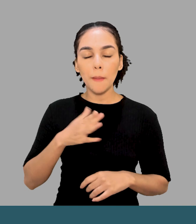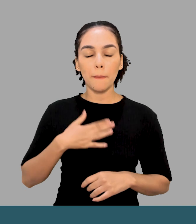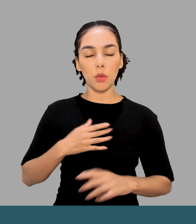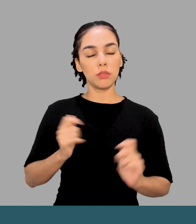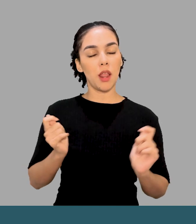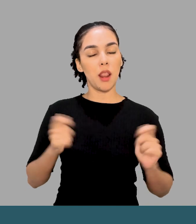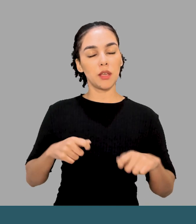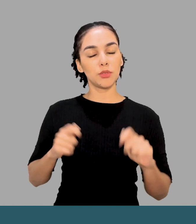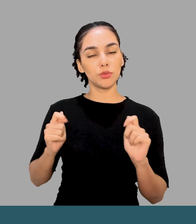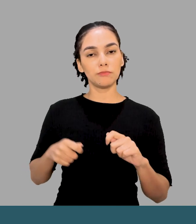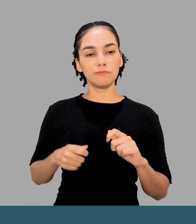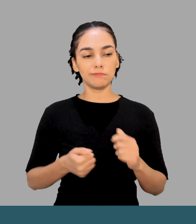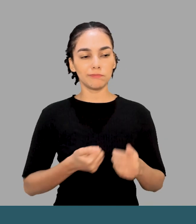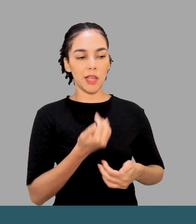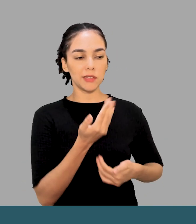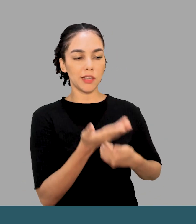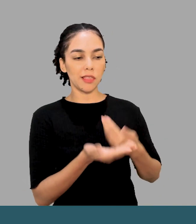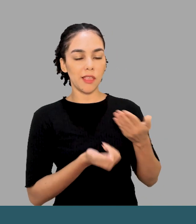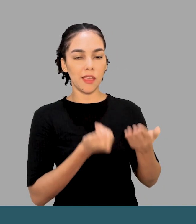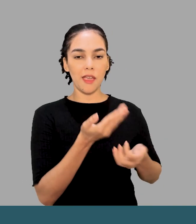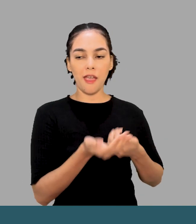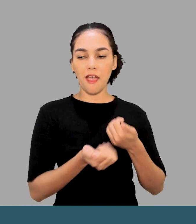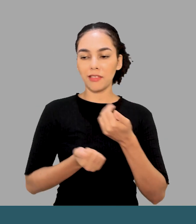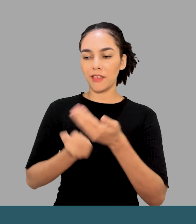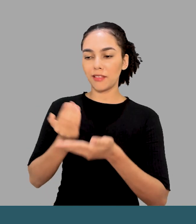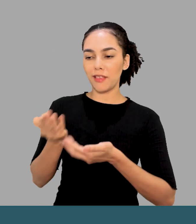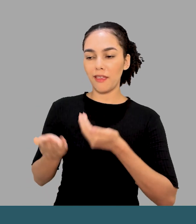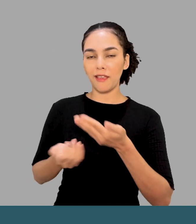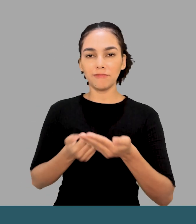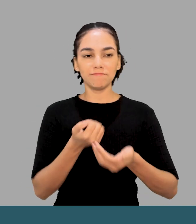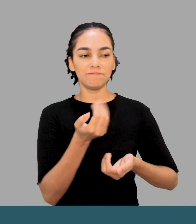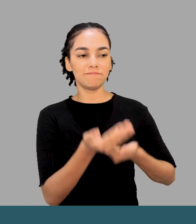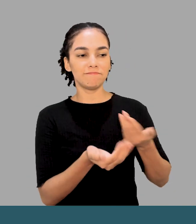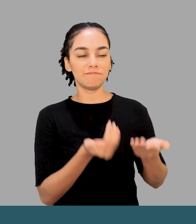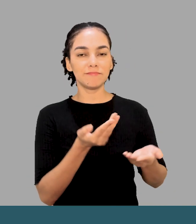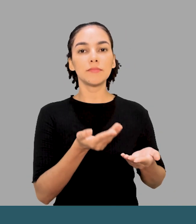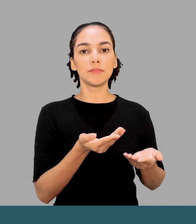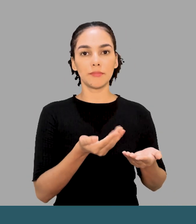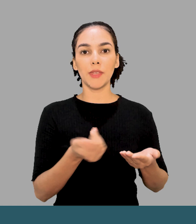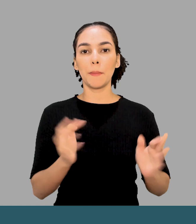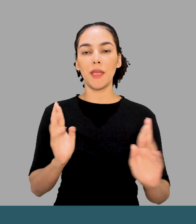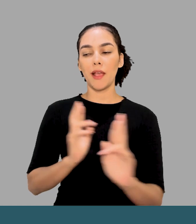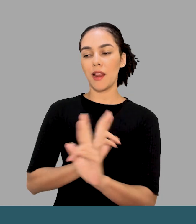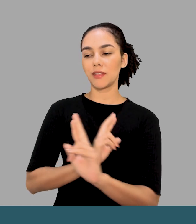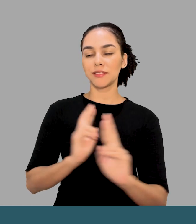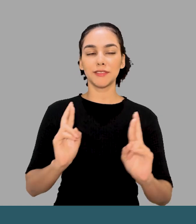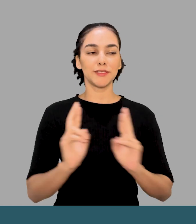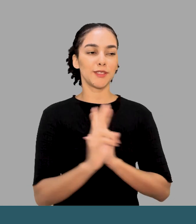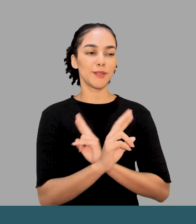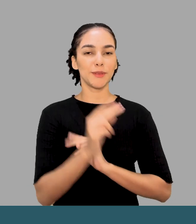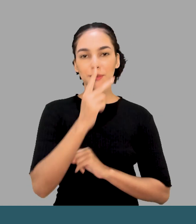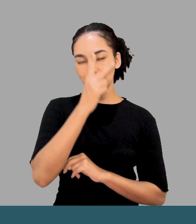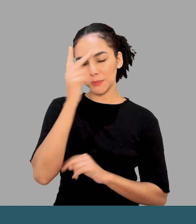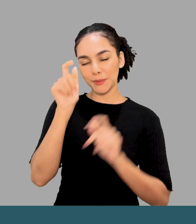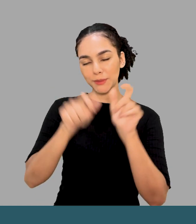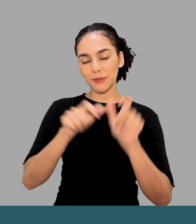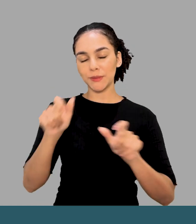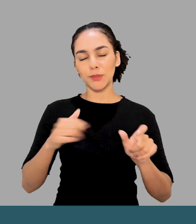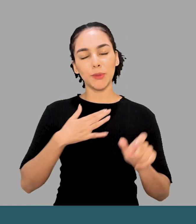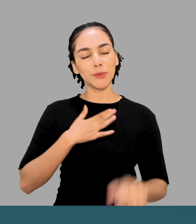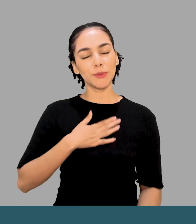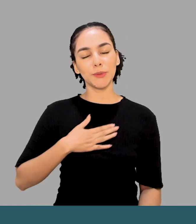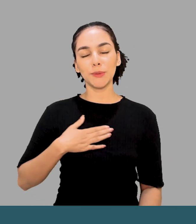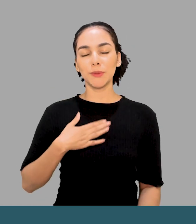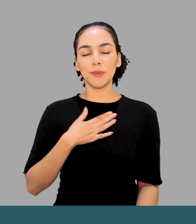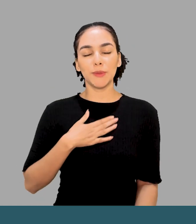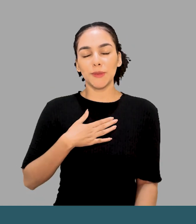preencher a não-luz dos outros e do meio ambiente. É a relação com as pessoas. E quando eu faço essa relação gostosa com as pessoas,